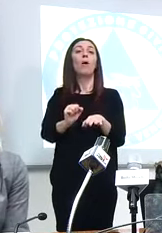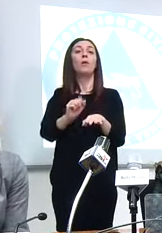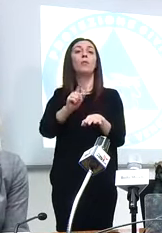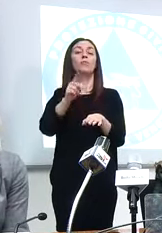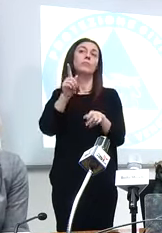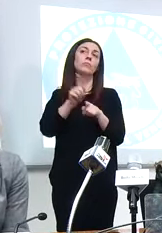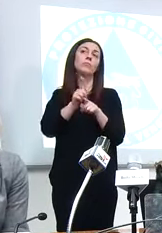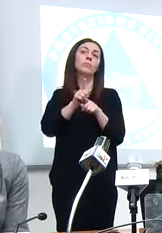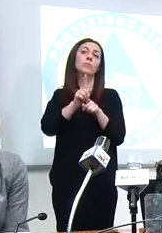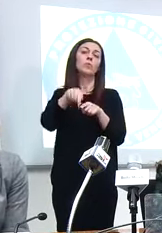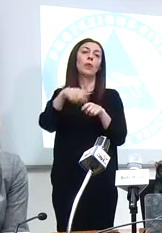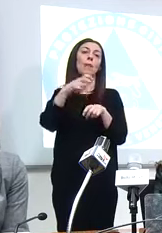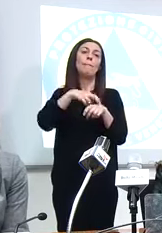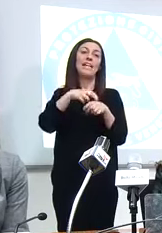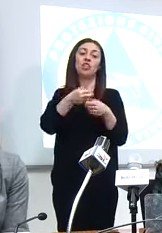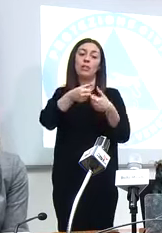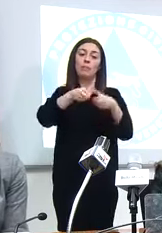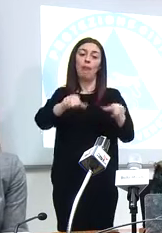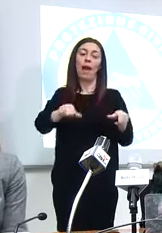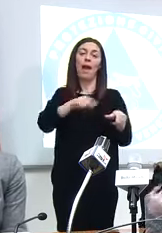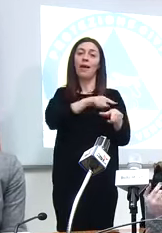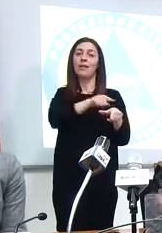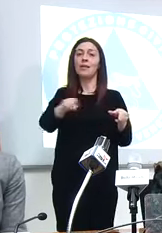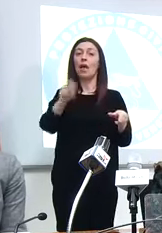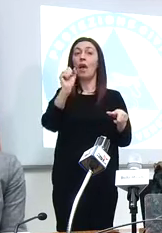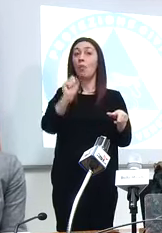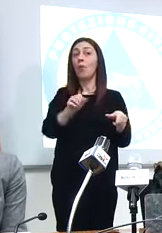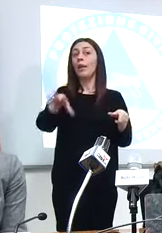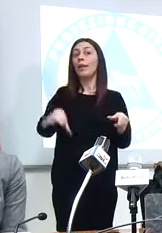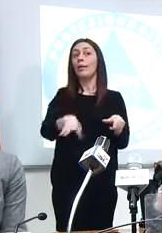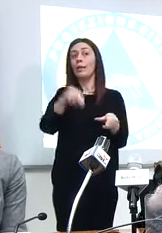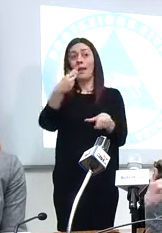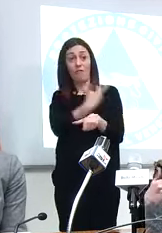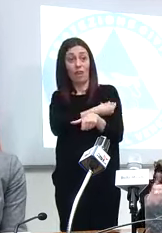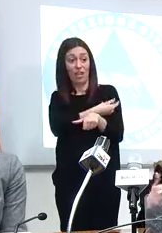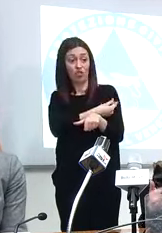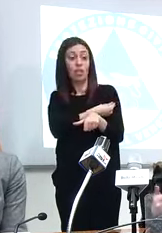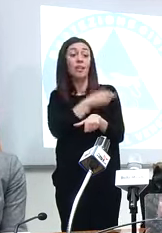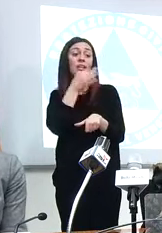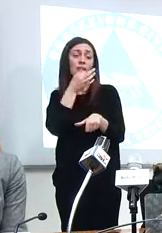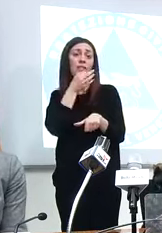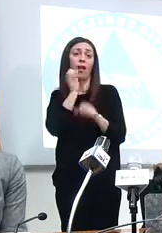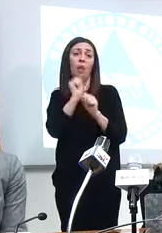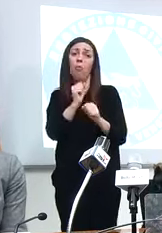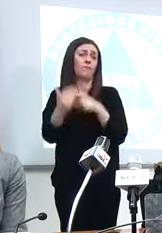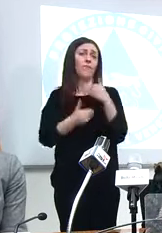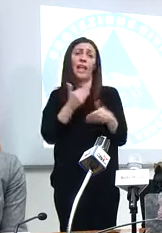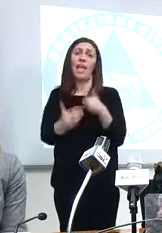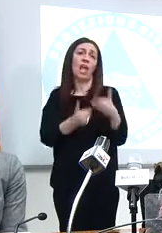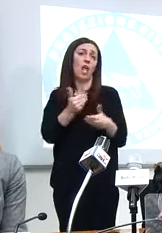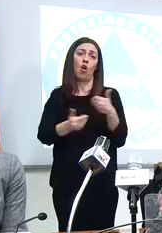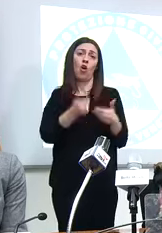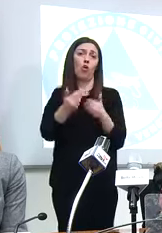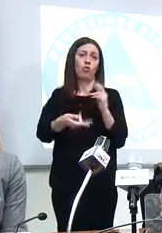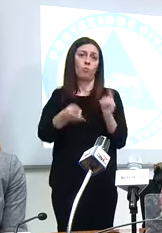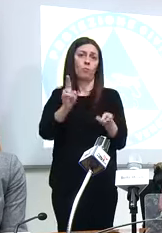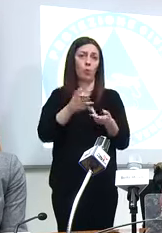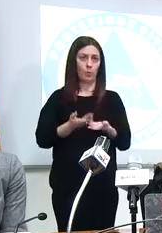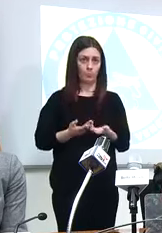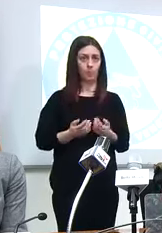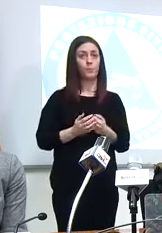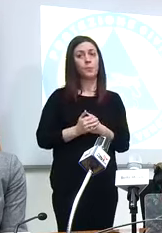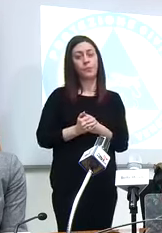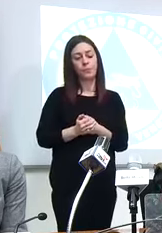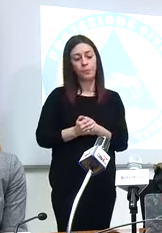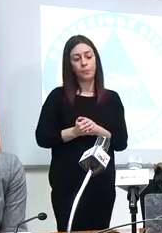e quindi ampliare il numero di coorti e raggiungere più velocemente la protezione per quanto riguarda